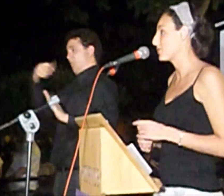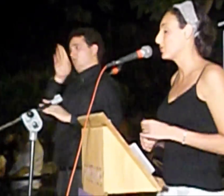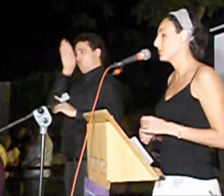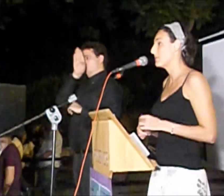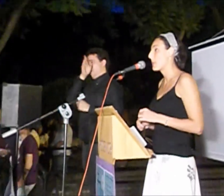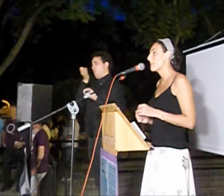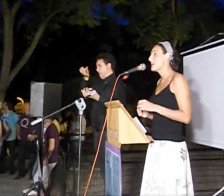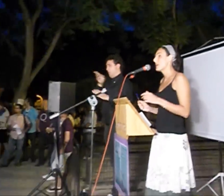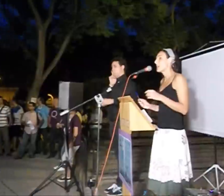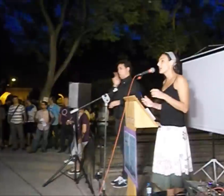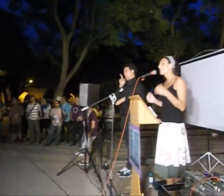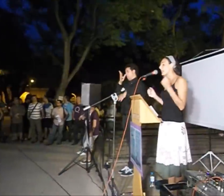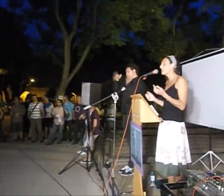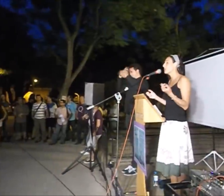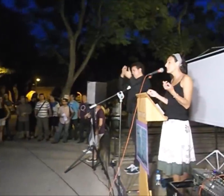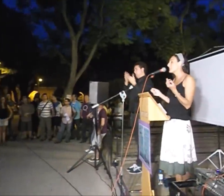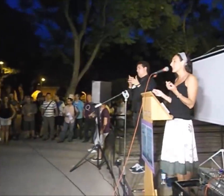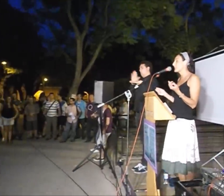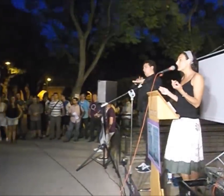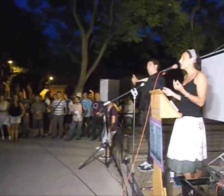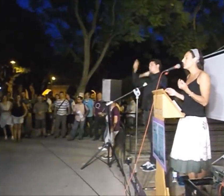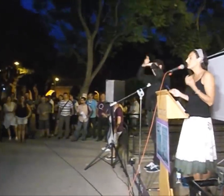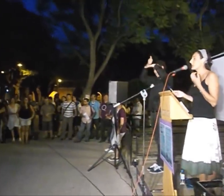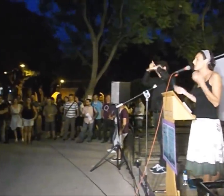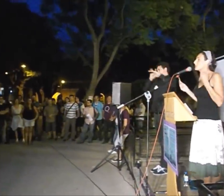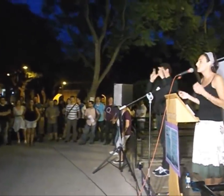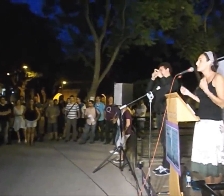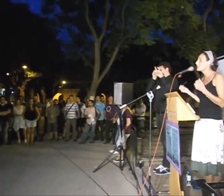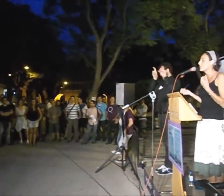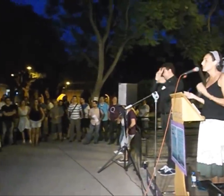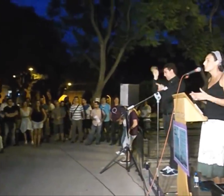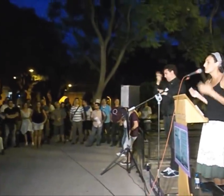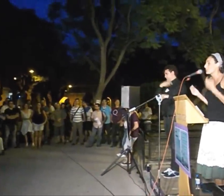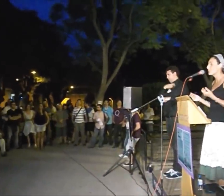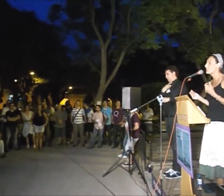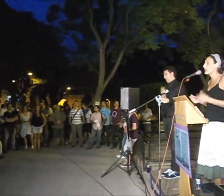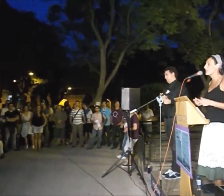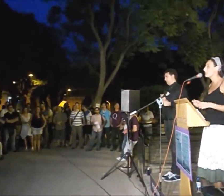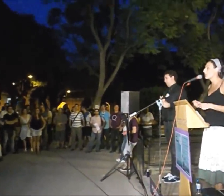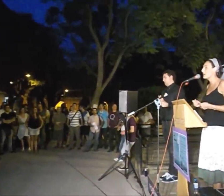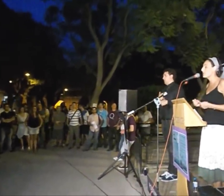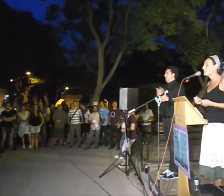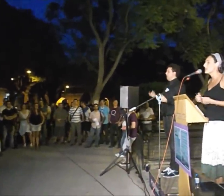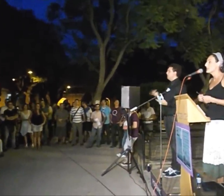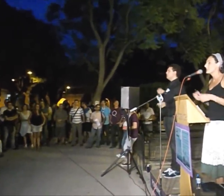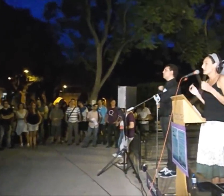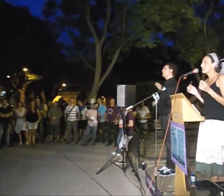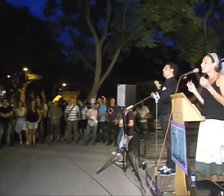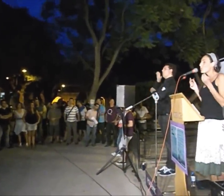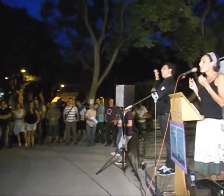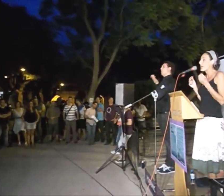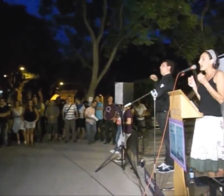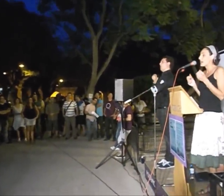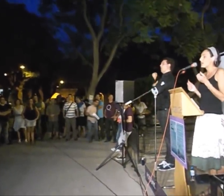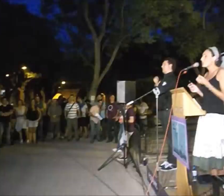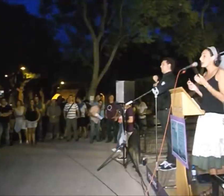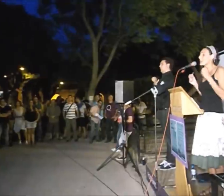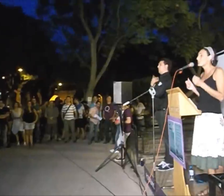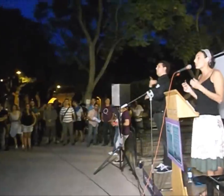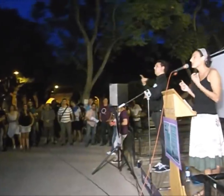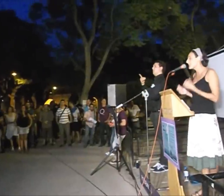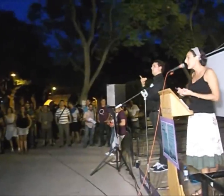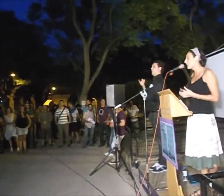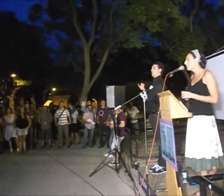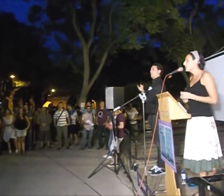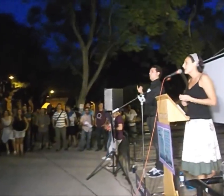que a nosotros y un ejemplo de este secretismo es que incluso nosotros los diputados del parlamento europeo tenemos una un